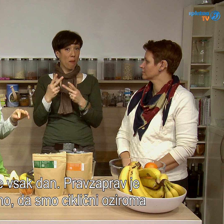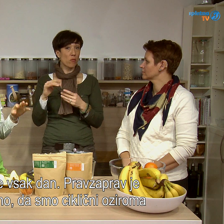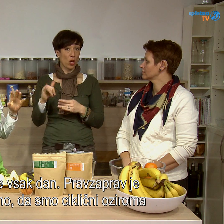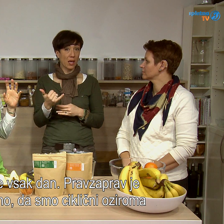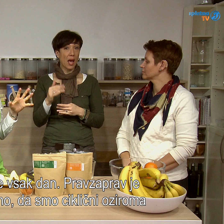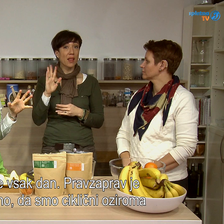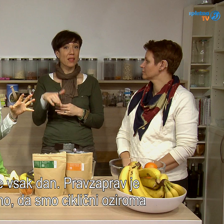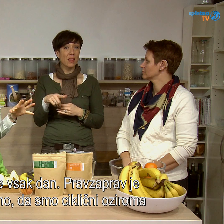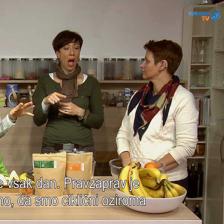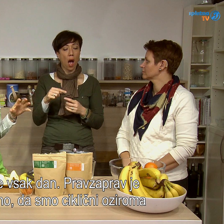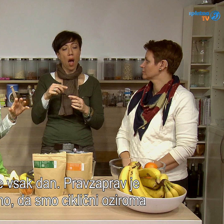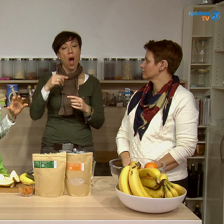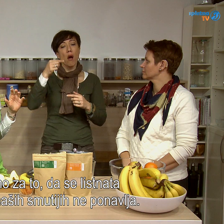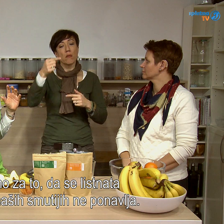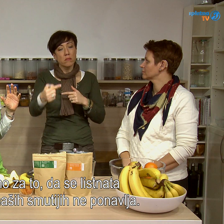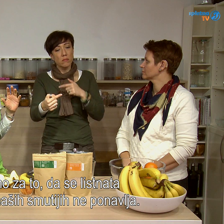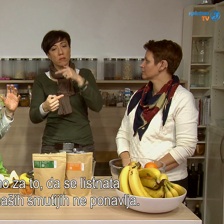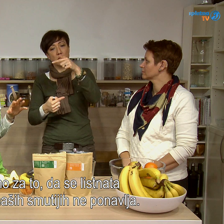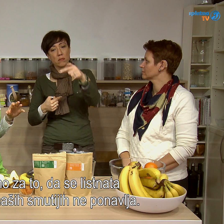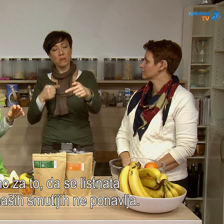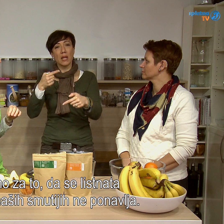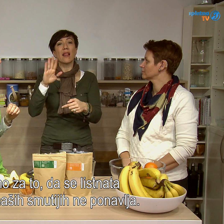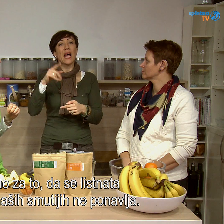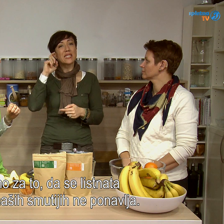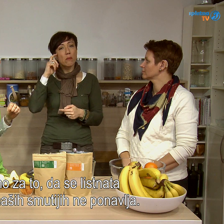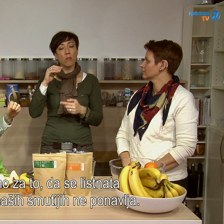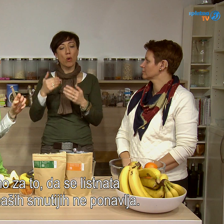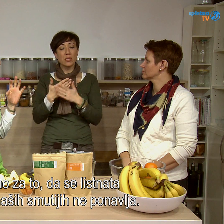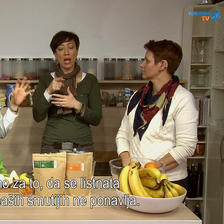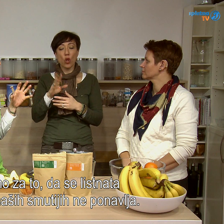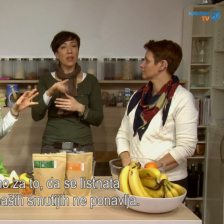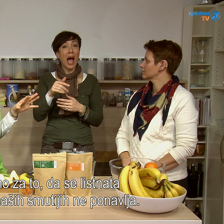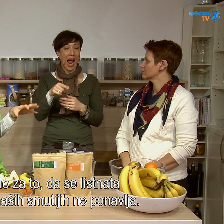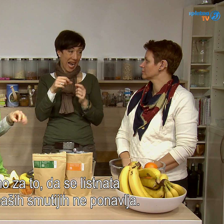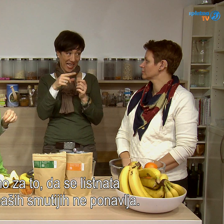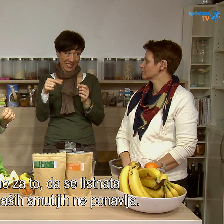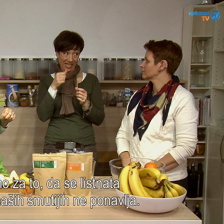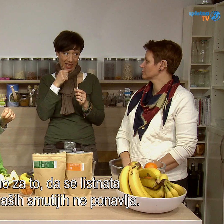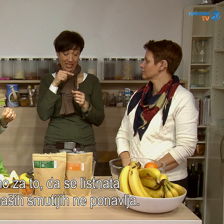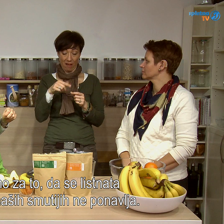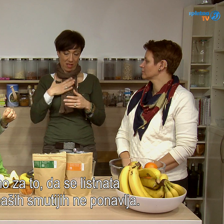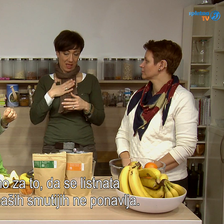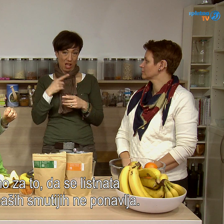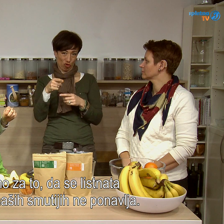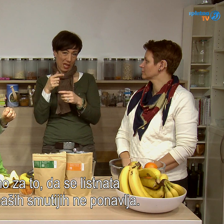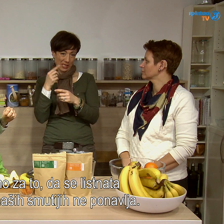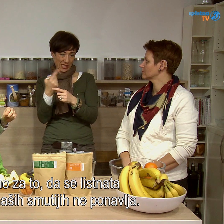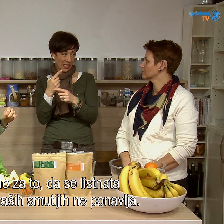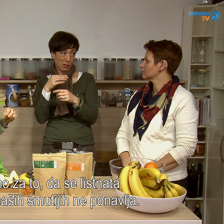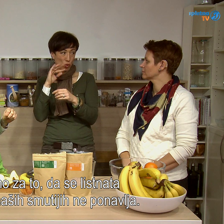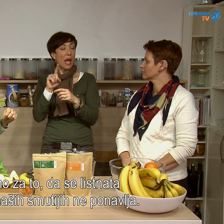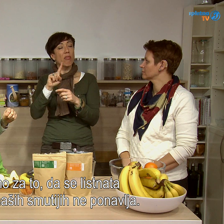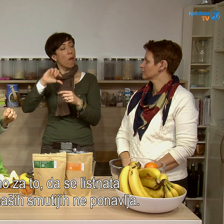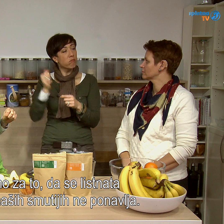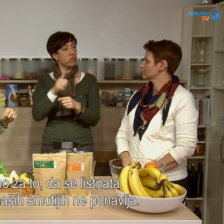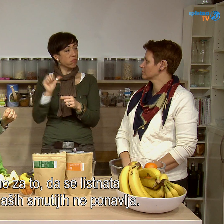da smo ciklični oziroma da skrbimo za to, da se zelenjava, listnata zelenjava v naših smutijih ne